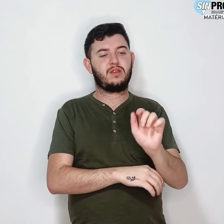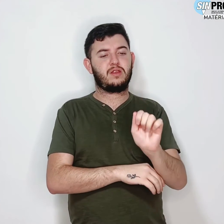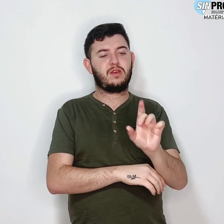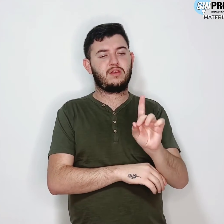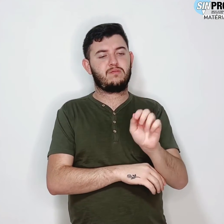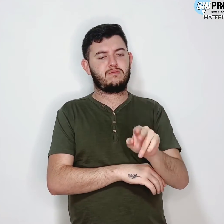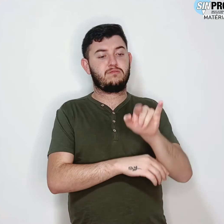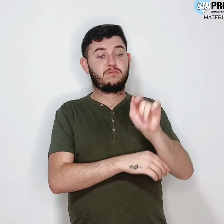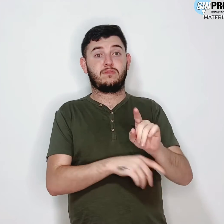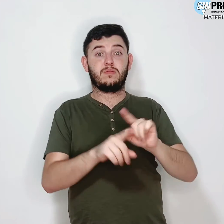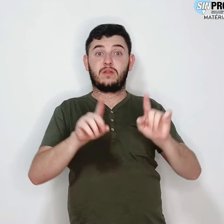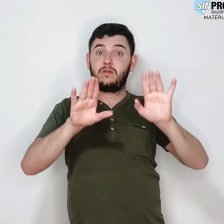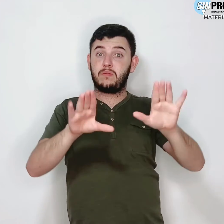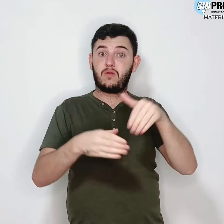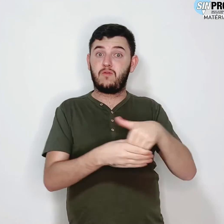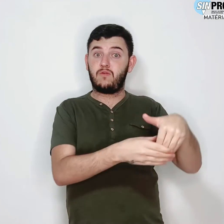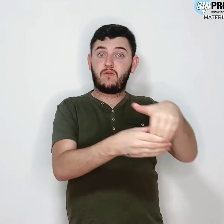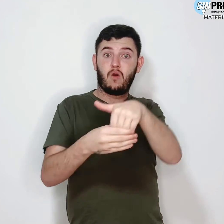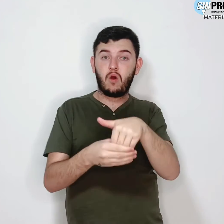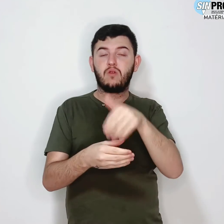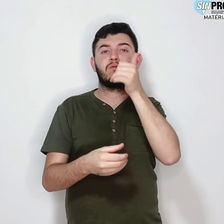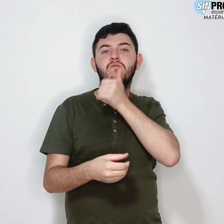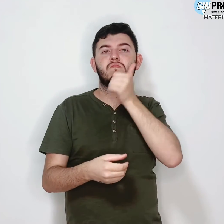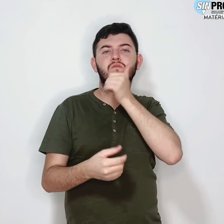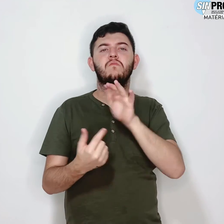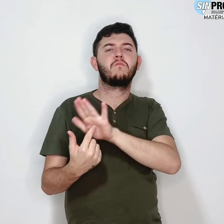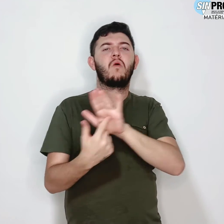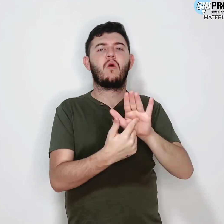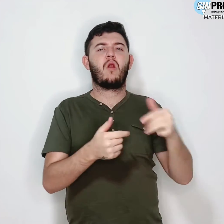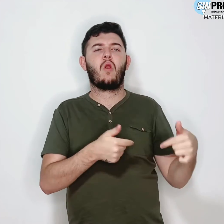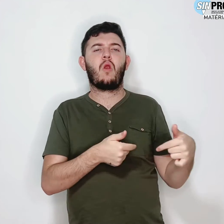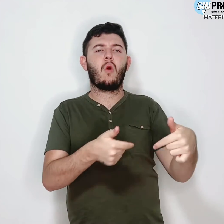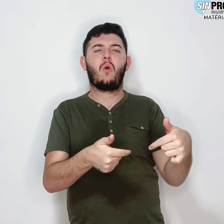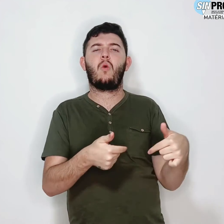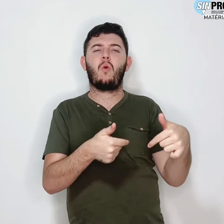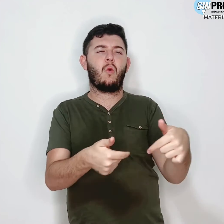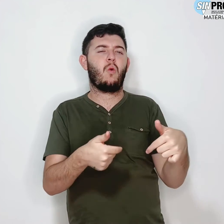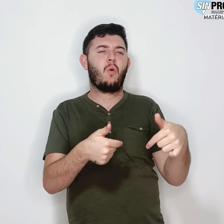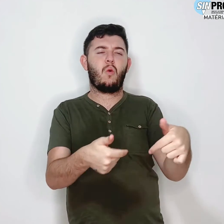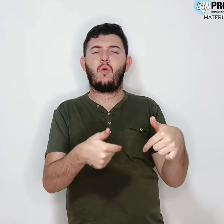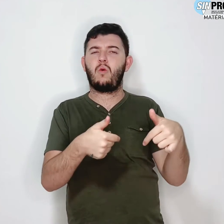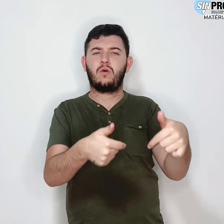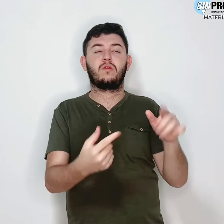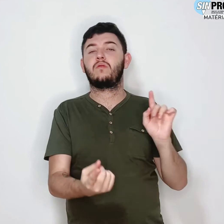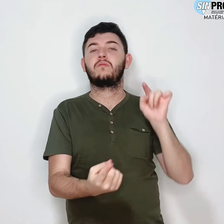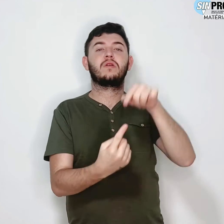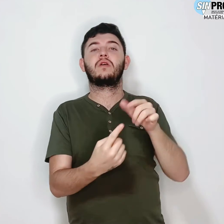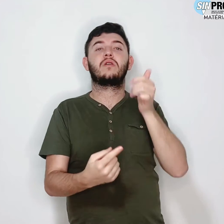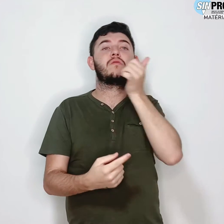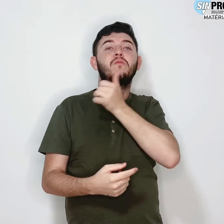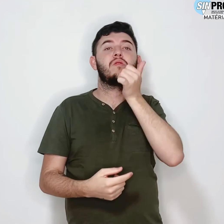feminino representa o início de uma luta constante pela inserção das mulheres nos direitos